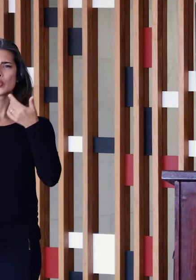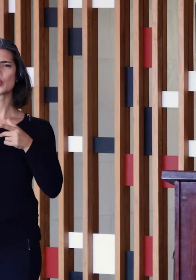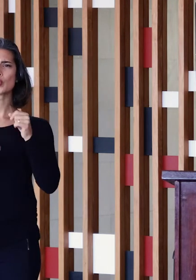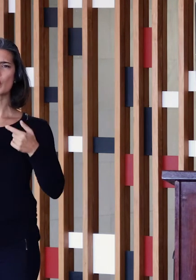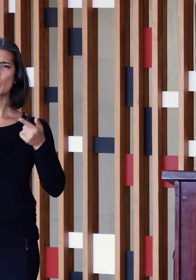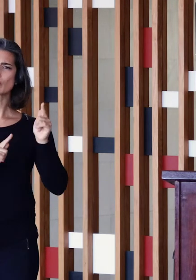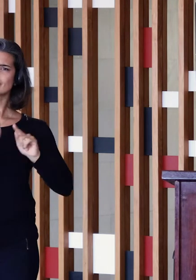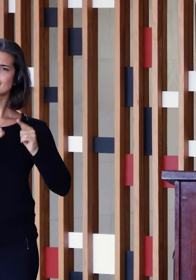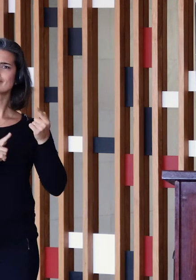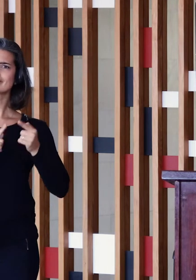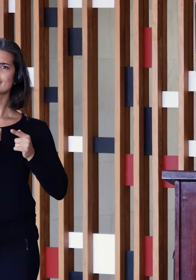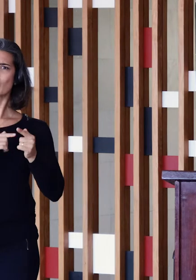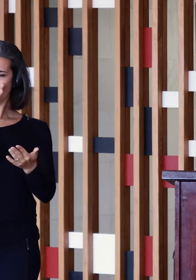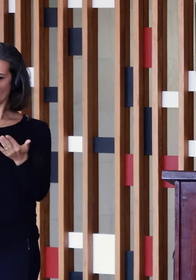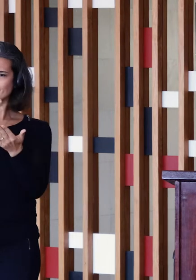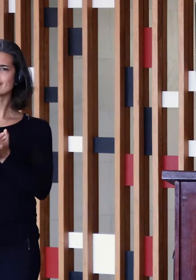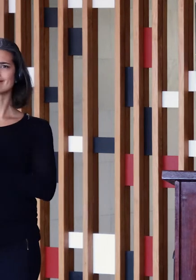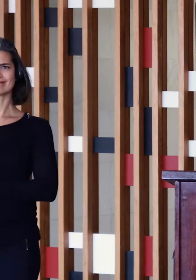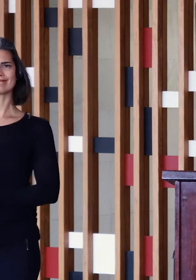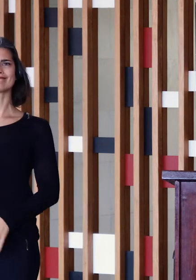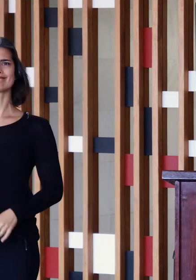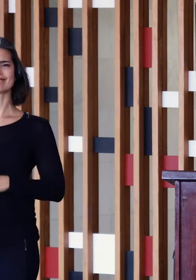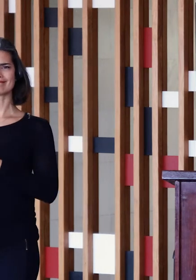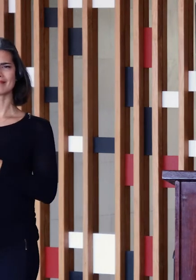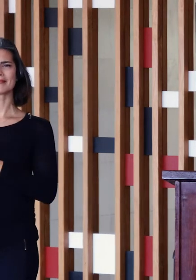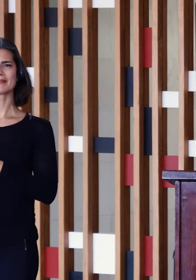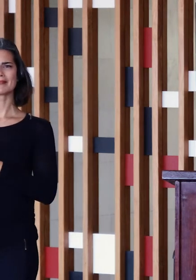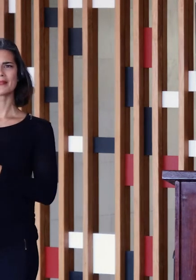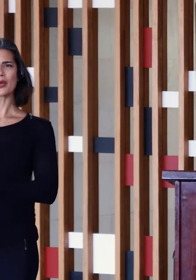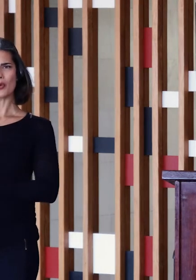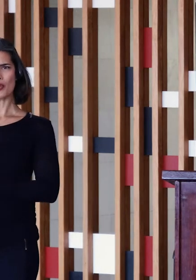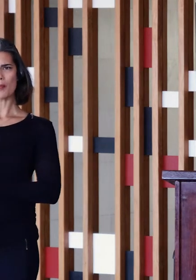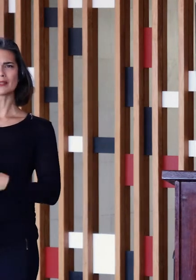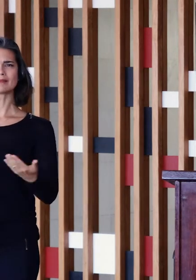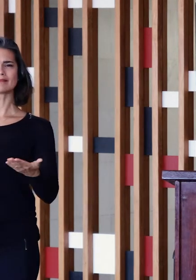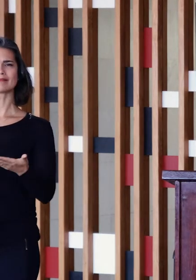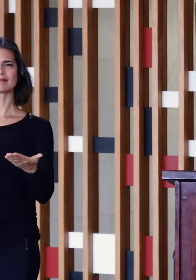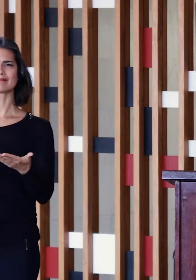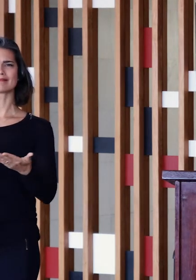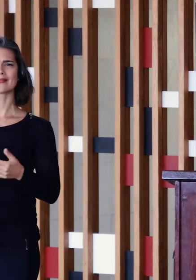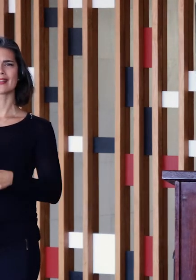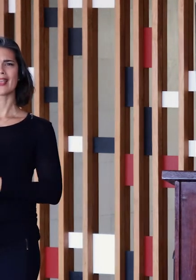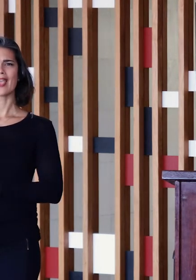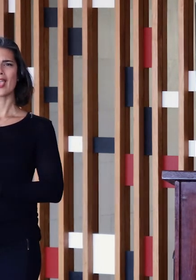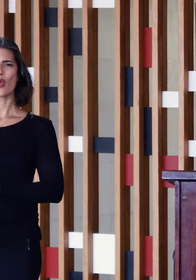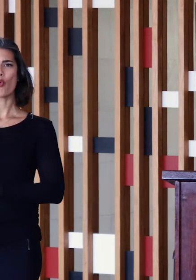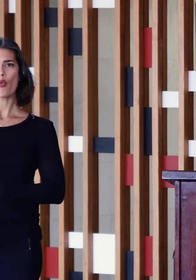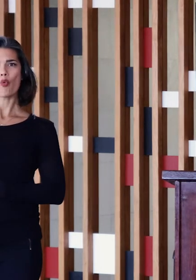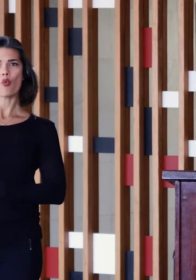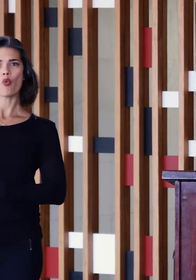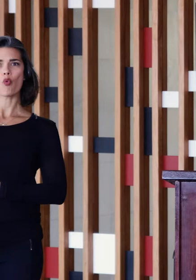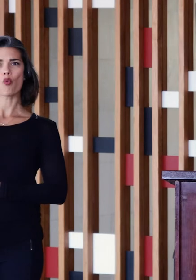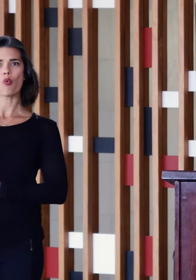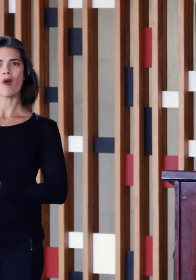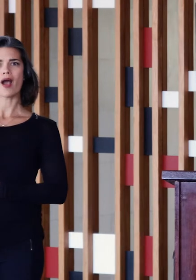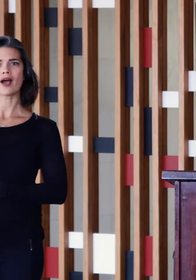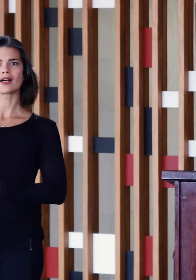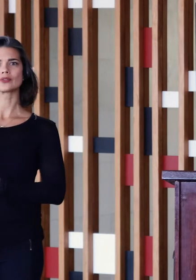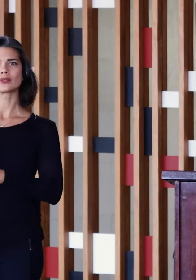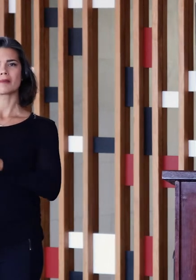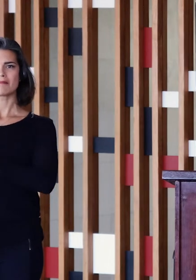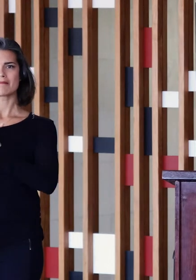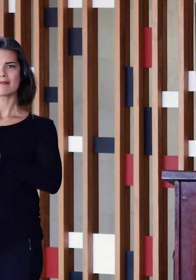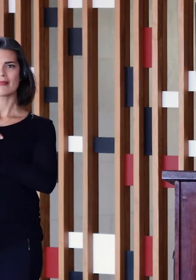por Brasil. Brasil es hoy día el cuarto socio comercial de Chile y es el